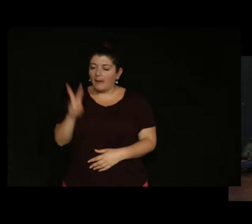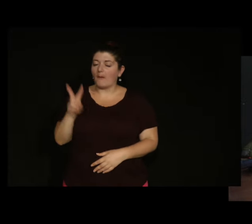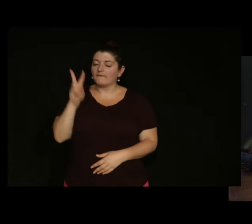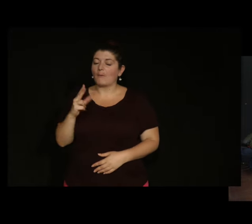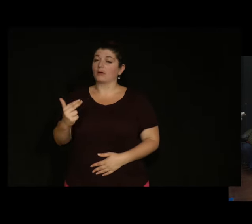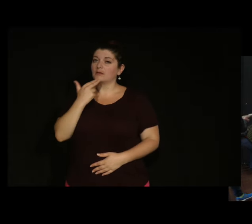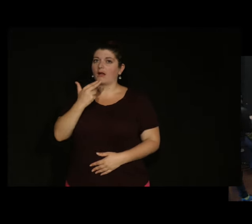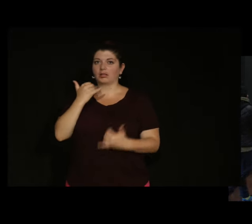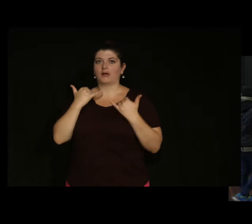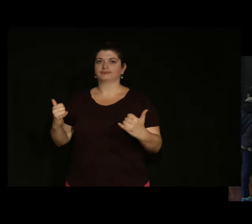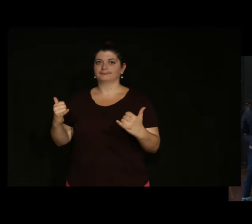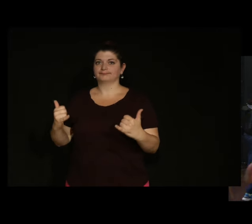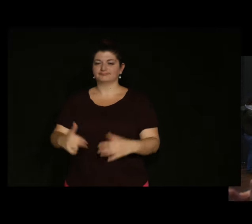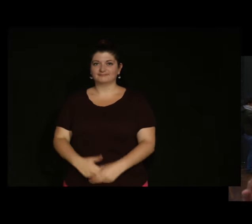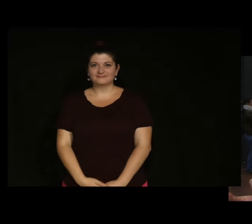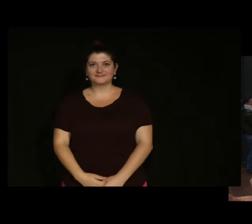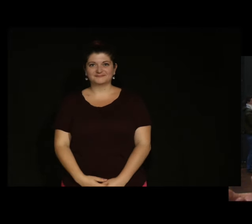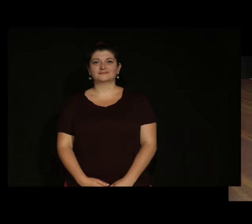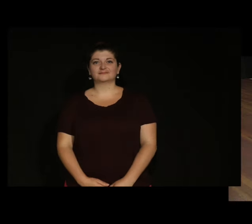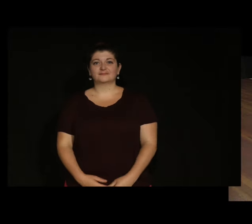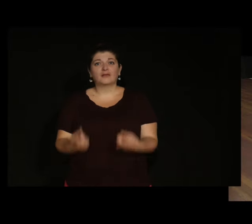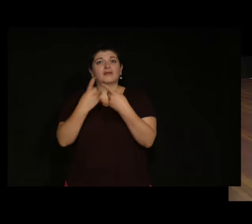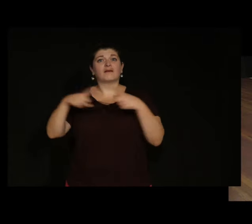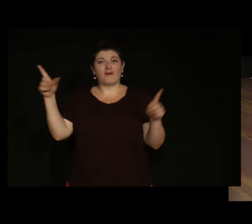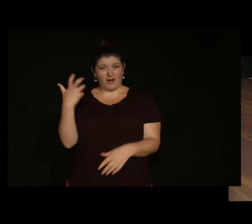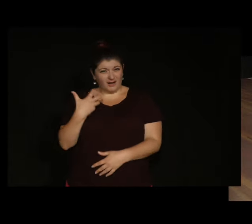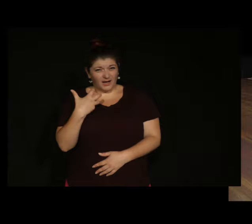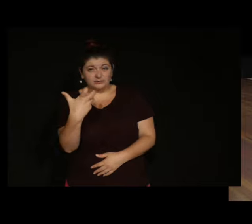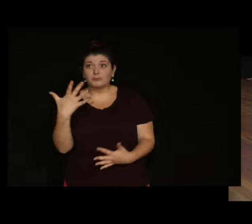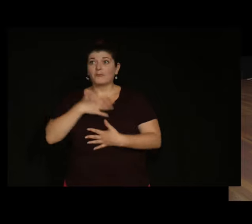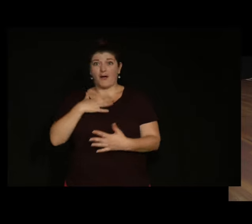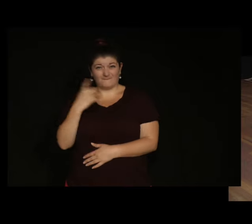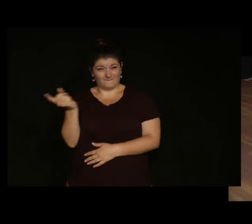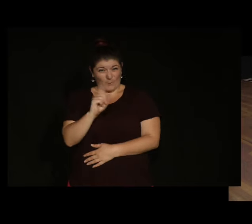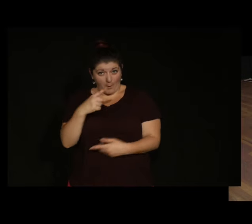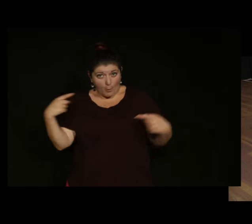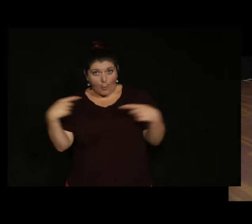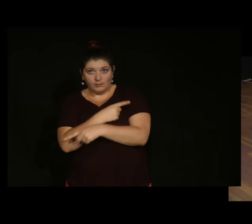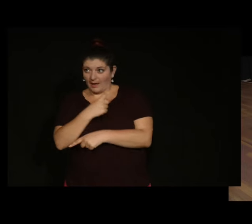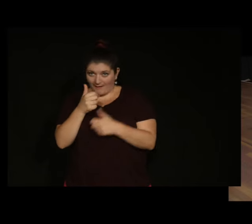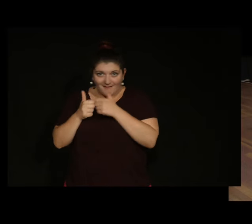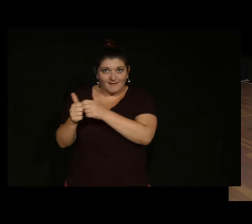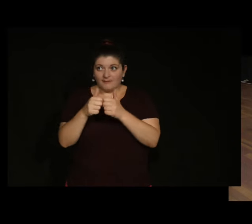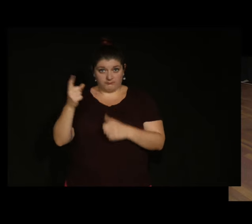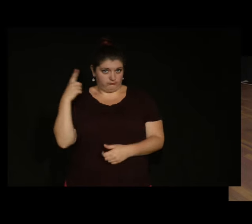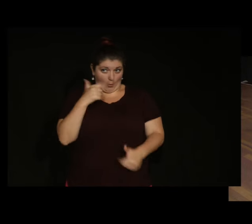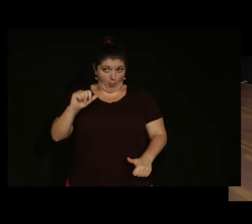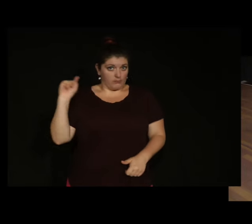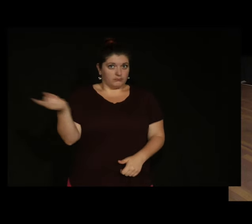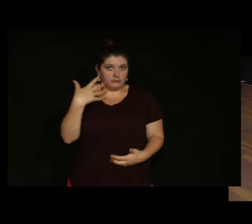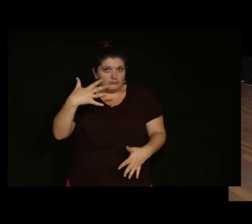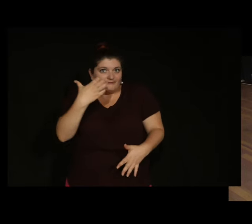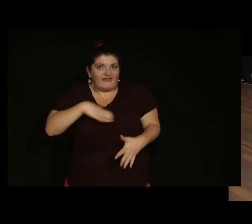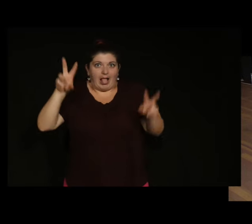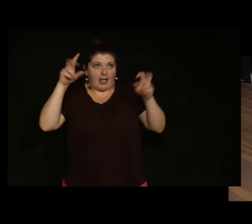vraiment une grande, grande qualité d'écoute, finalement. La différence, elle est riche, quoi. Elle est pas... faut pas en avoir peur, au contraire. Voilà.